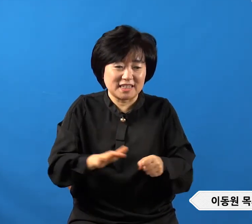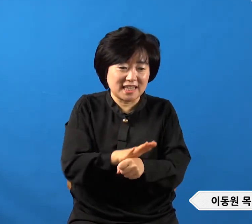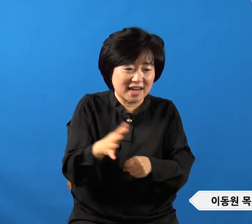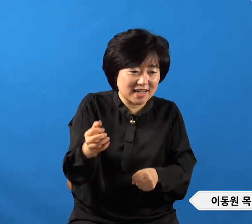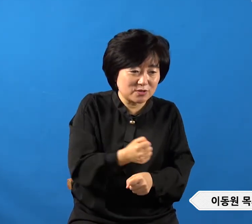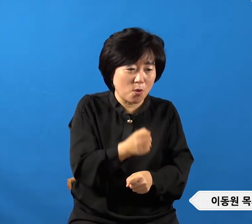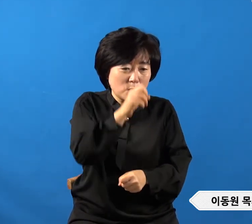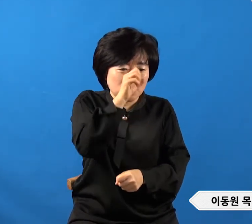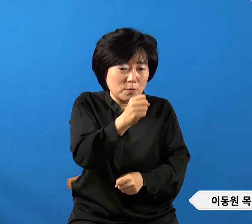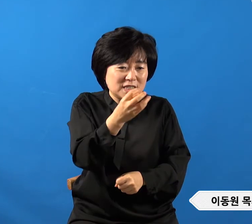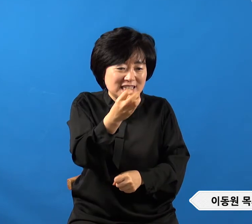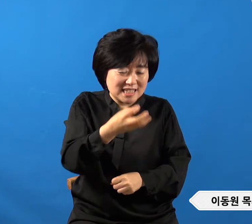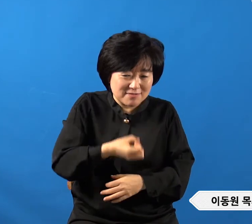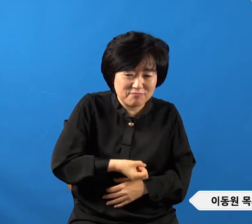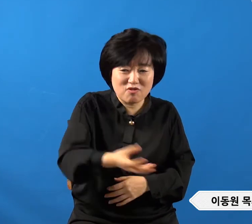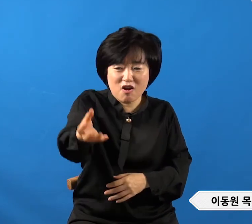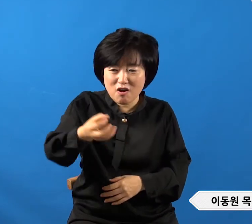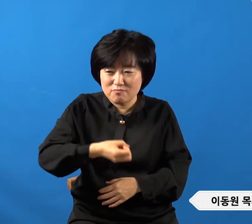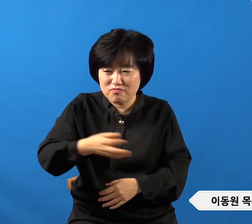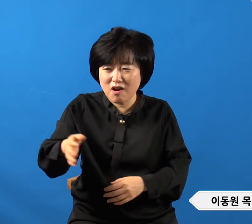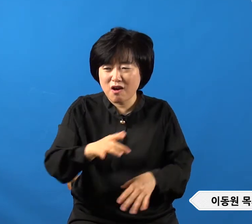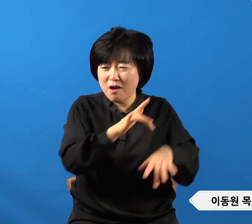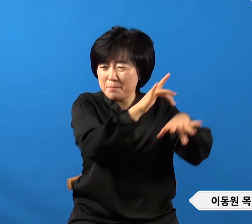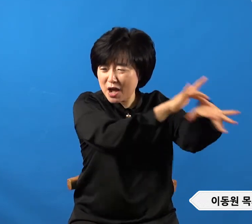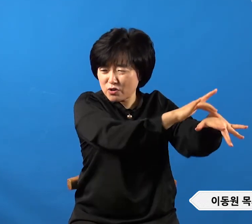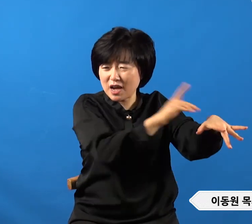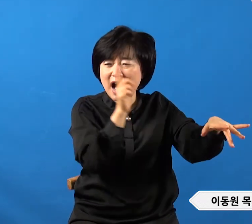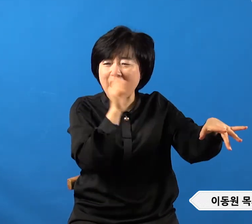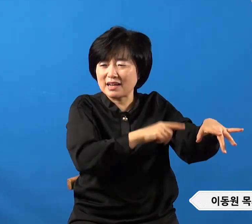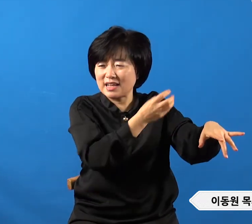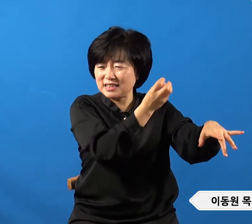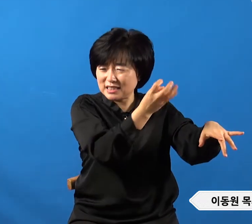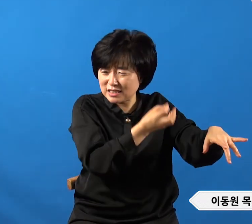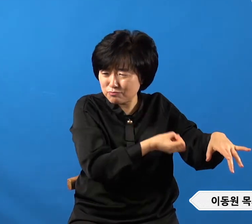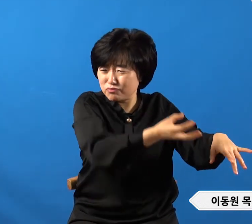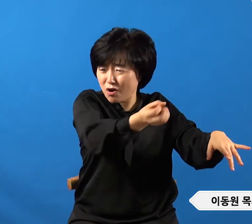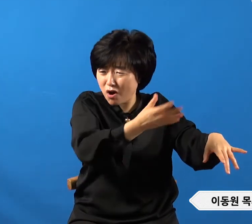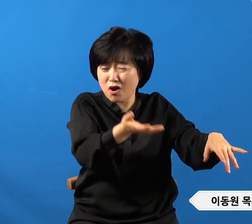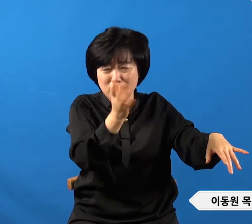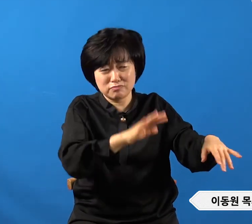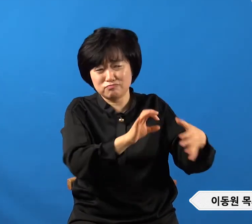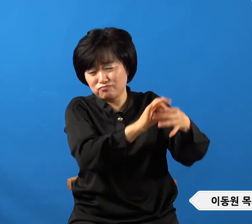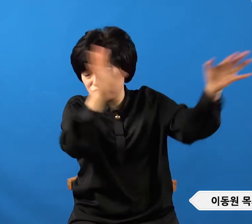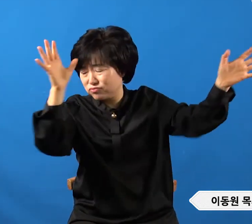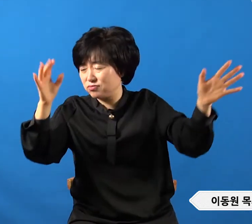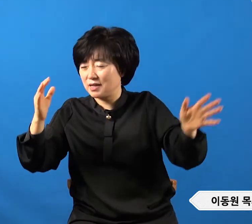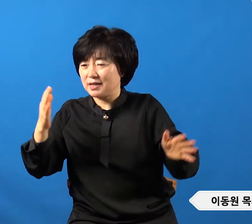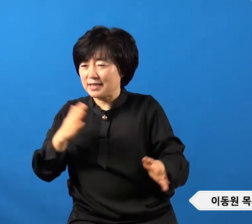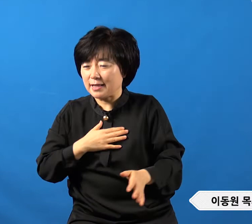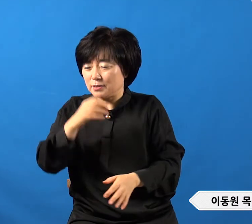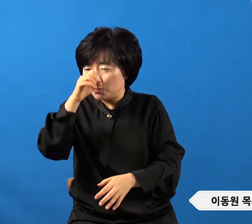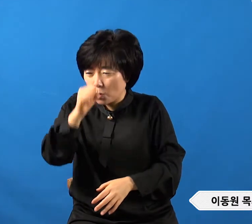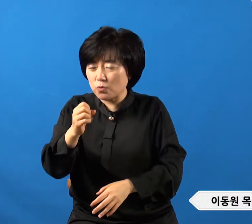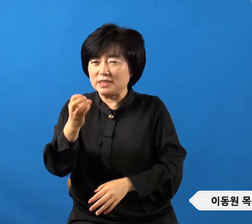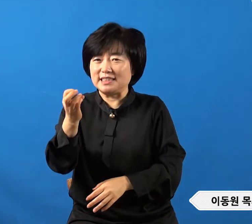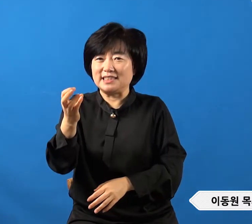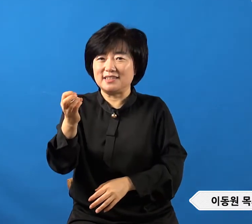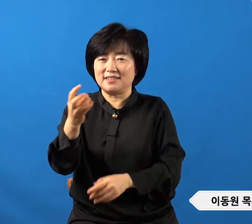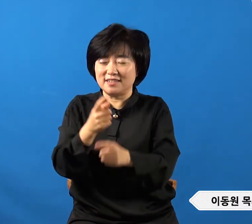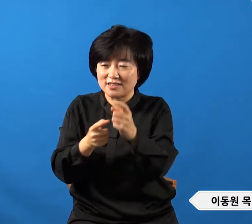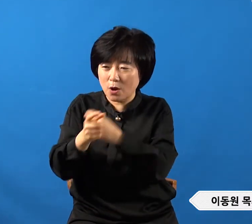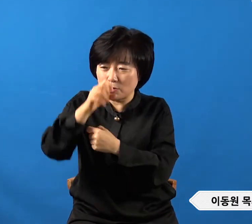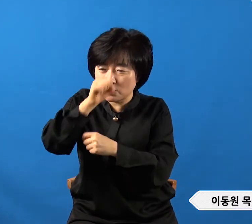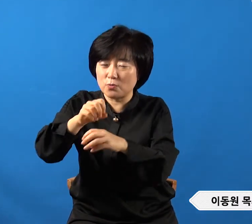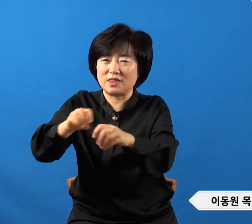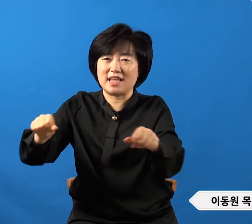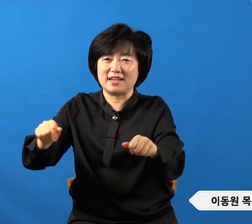합니다. 마귀가 악한 씨를 뿌리고 있다면 우리는 더 좋은 씨를 더 좋은 땅에 더 많이 뿌릴